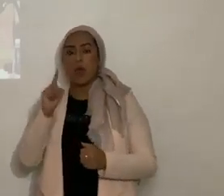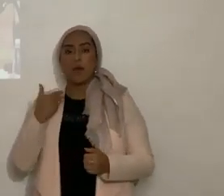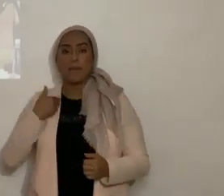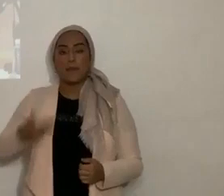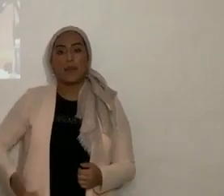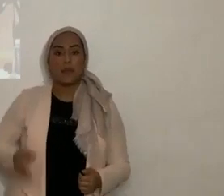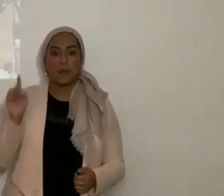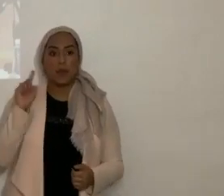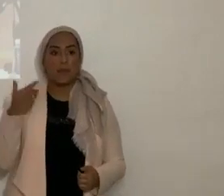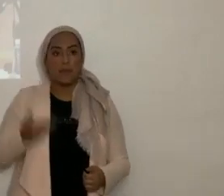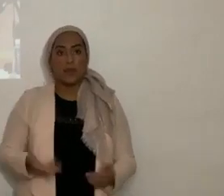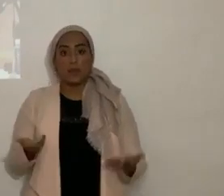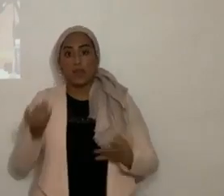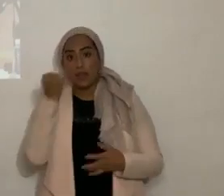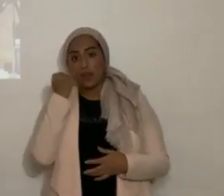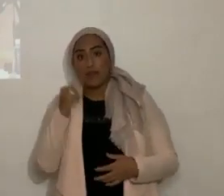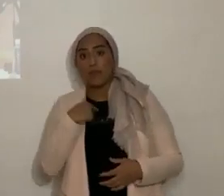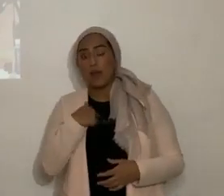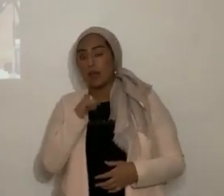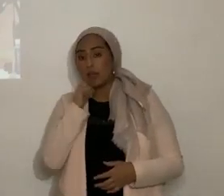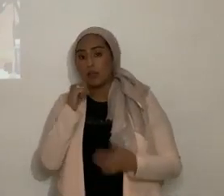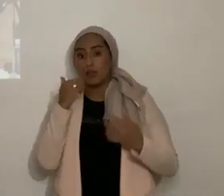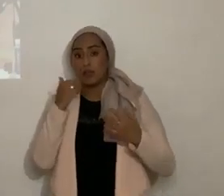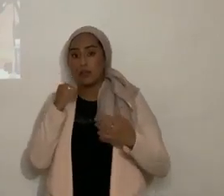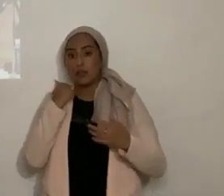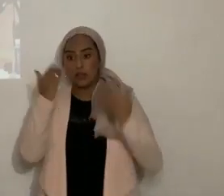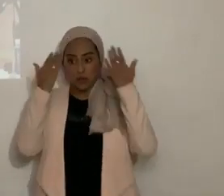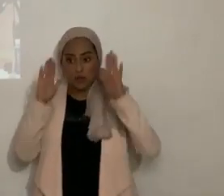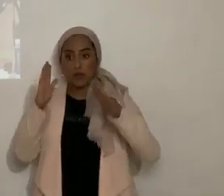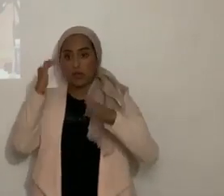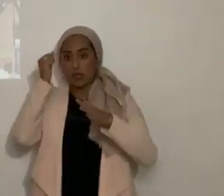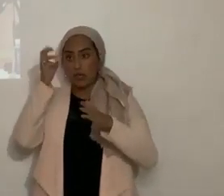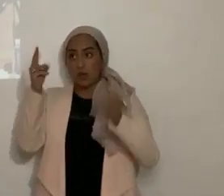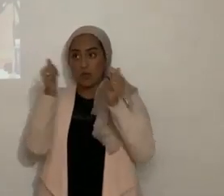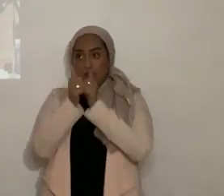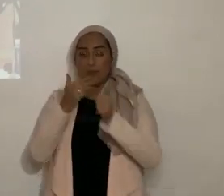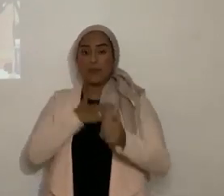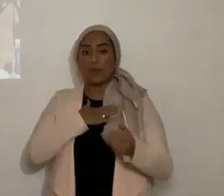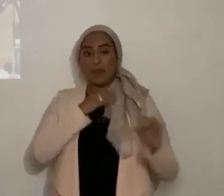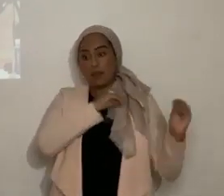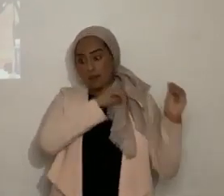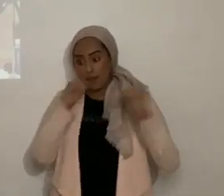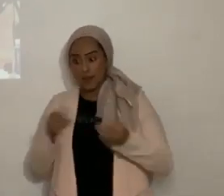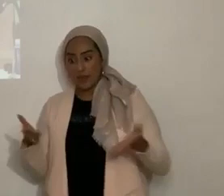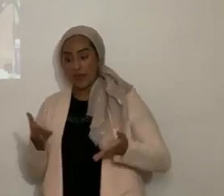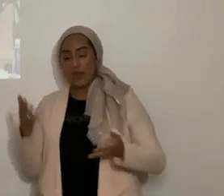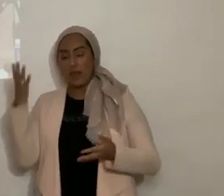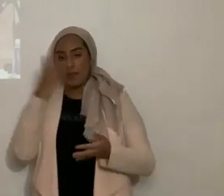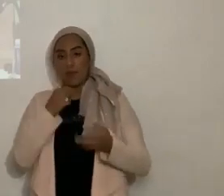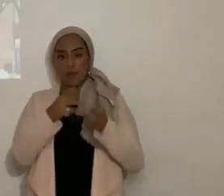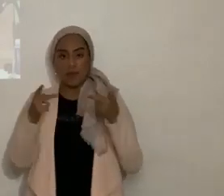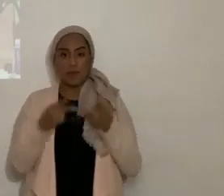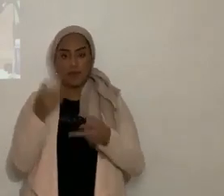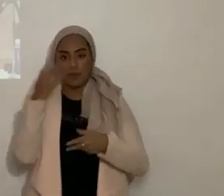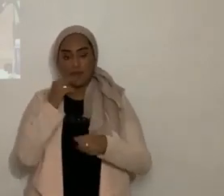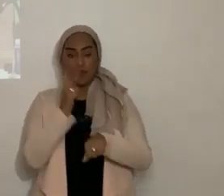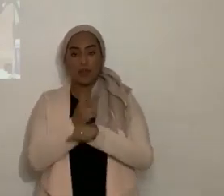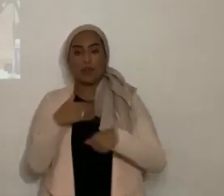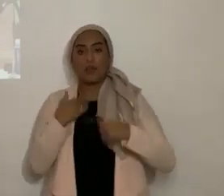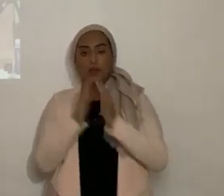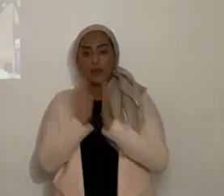yo? Si yo no reconozco que Yahweh está conmigo y que me trajo hasta aquí, hasta este bendito lugar, su bendita quejilago, su